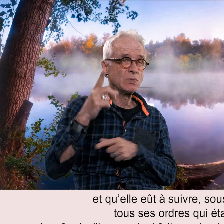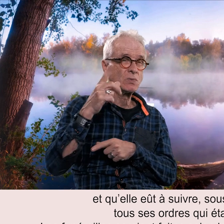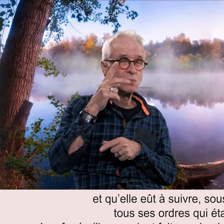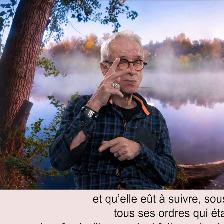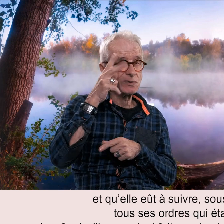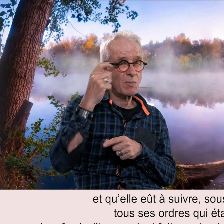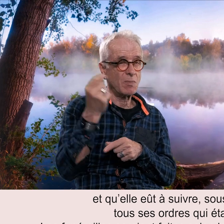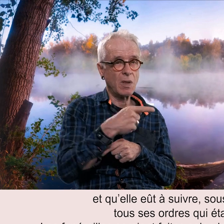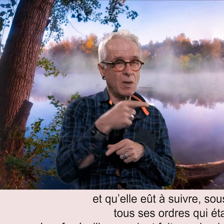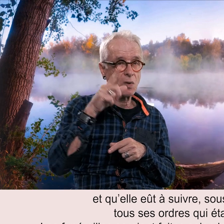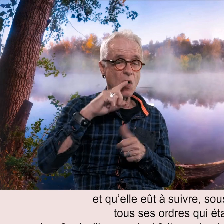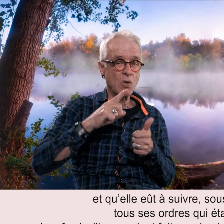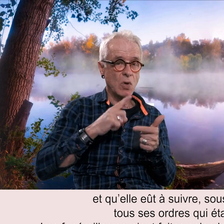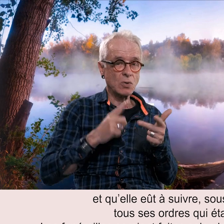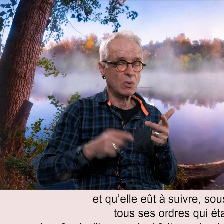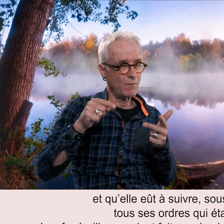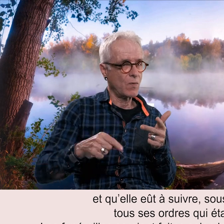ordres qui étaient irrévocables.